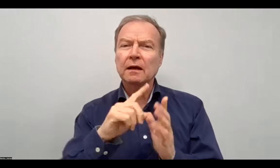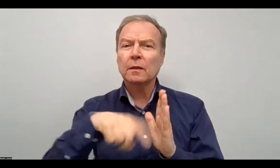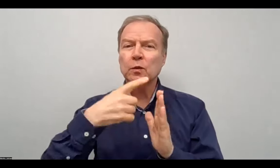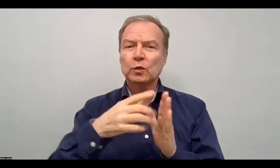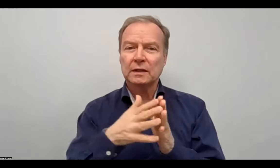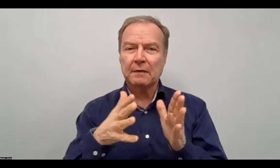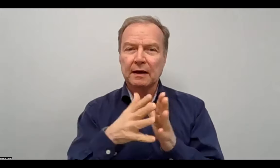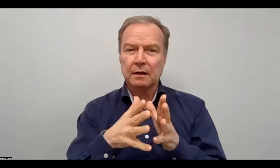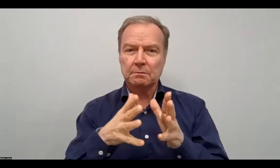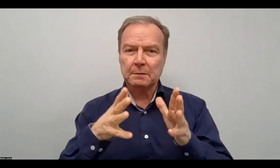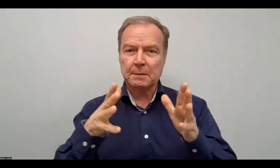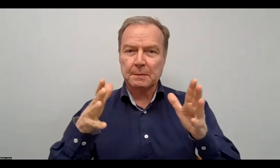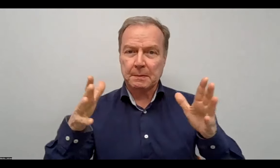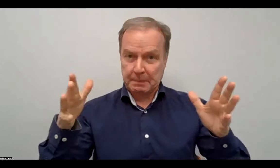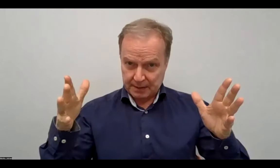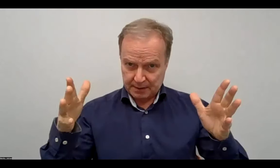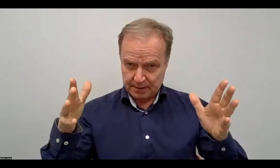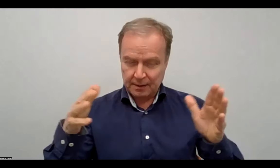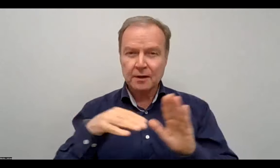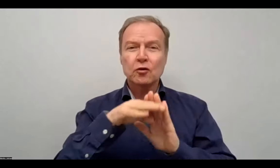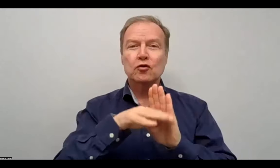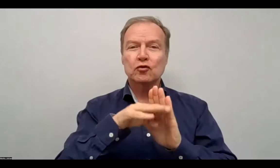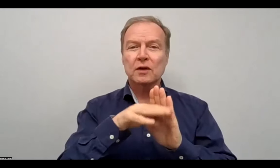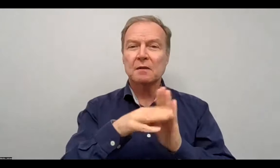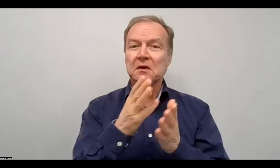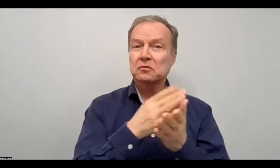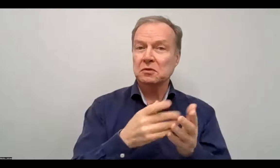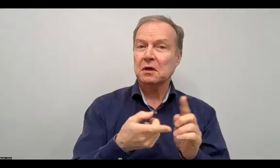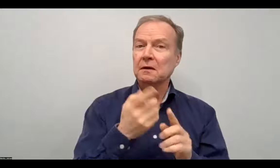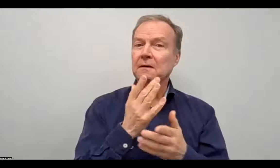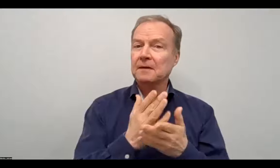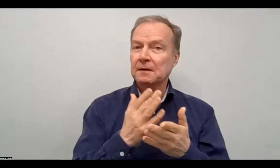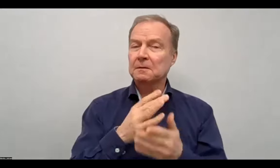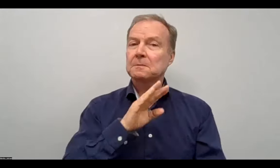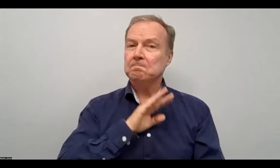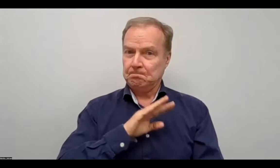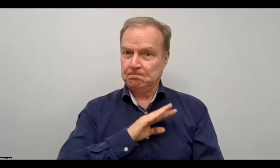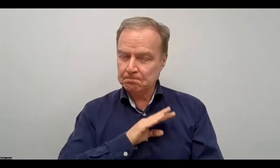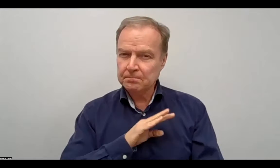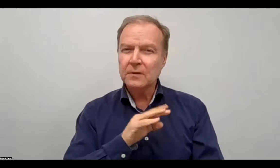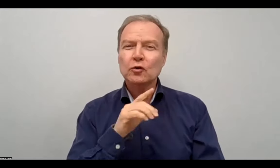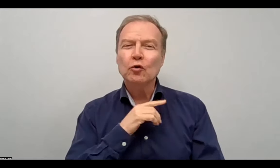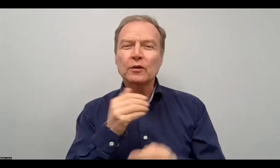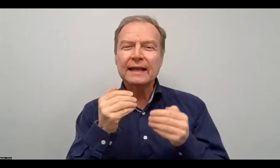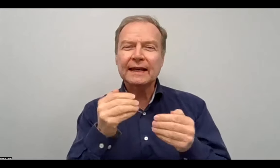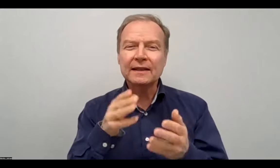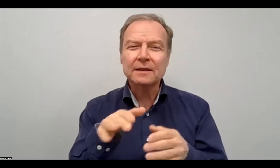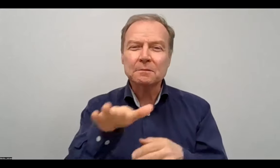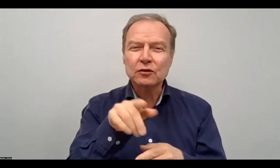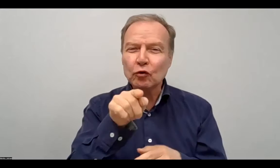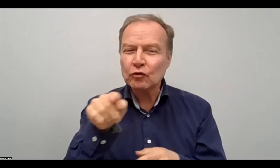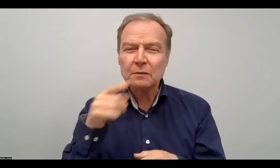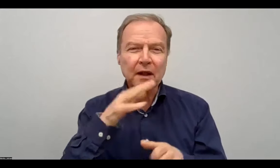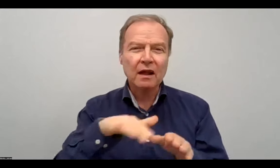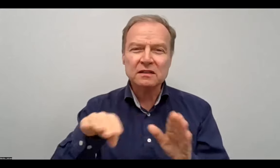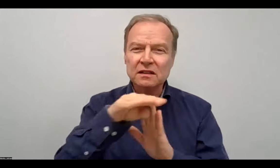Niin Yleisradion puolella tuntuu, että ihan valtavan positiivista on tämä ohjelman tuntimäärien lisääntyminen, ja totta kai se lisää